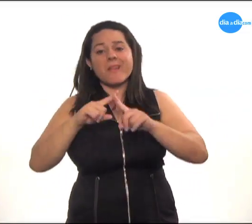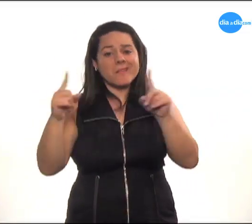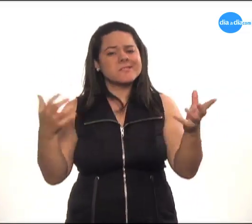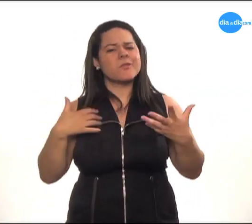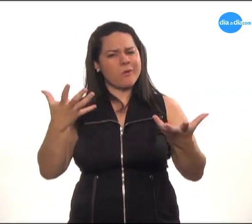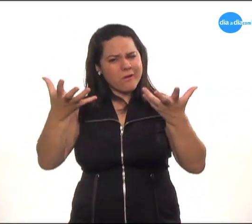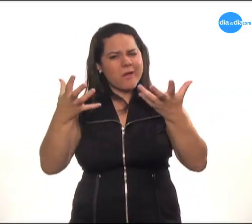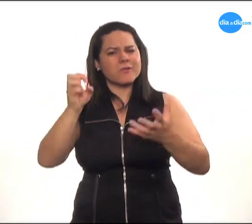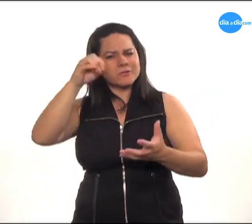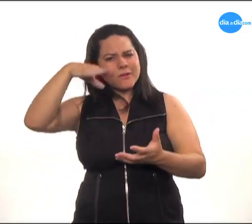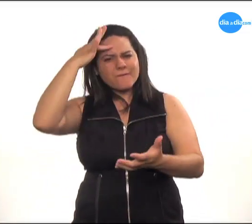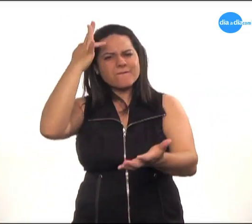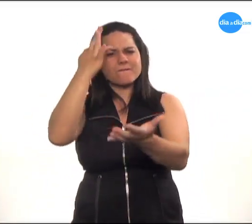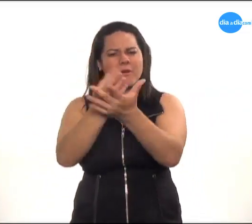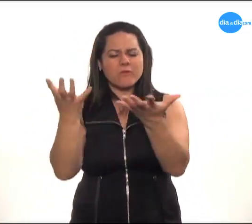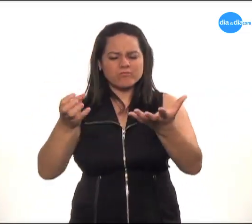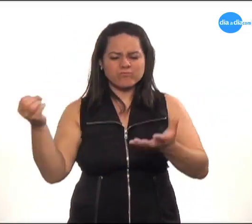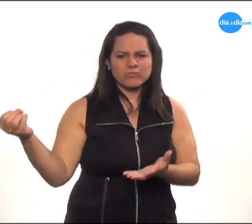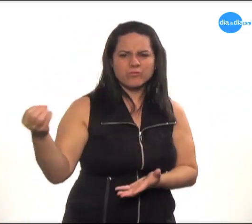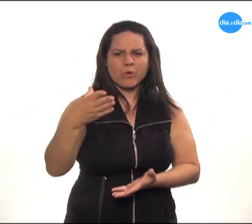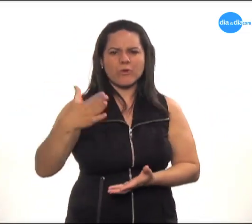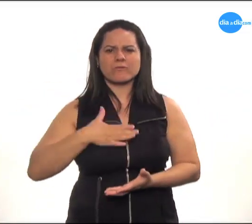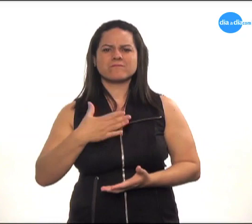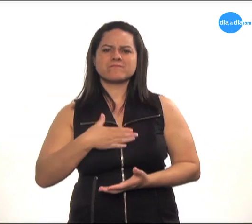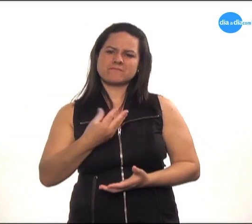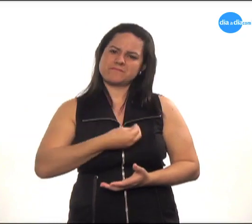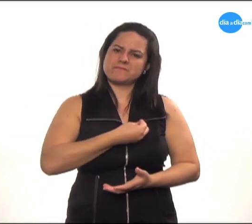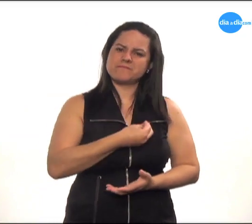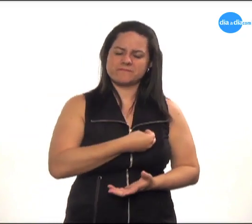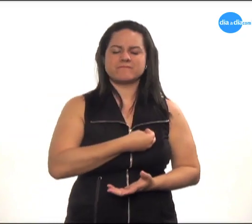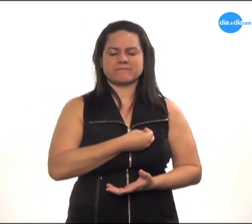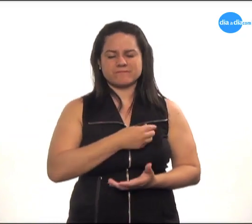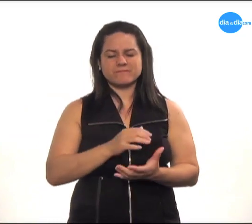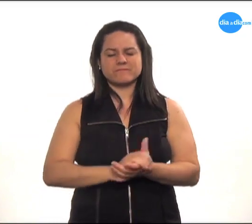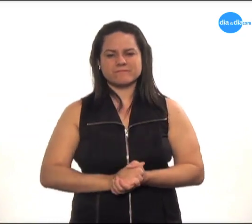passos, mas eu quero algo novo do Senhor na minha